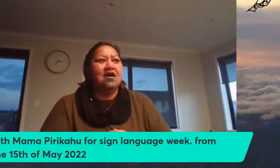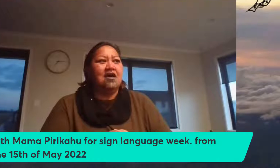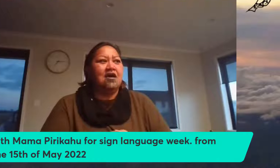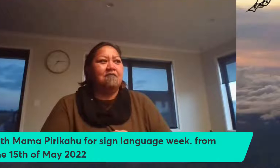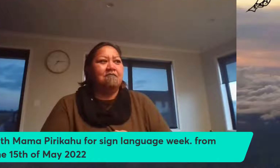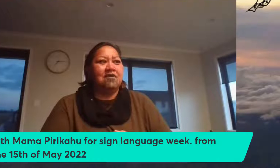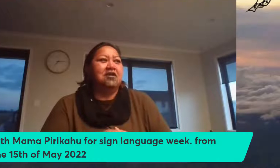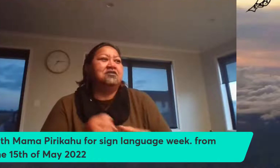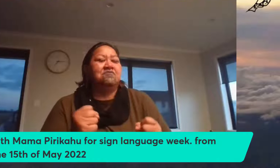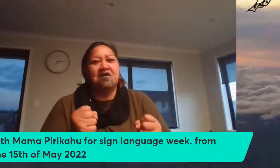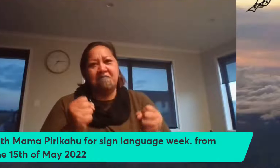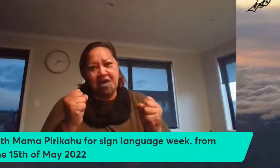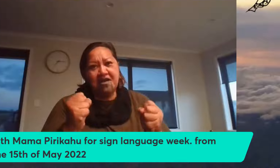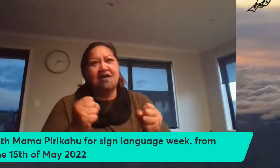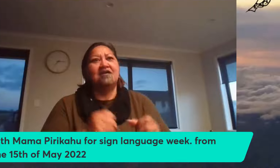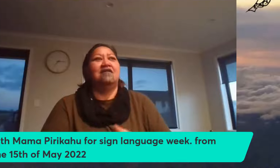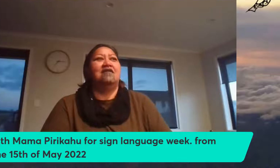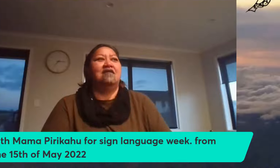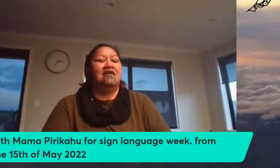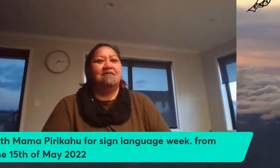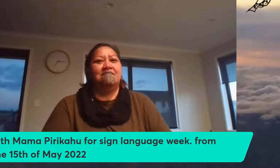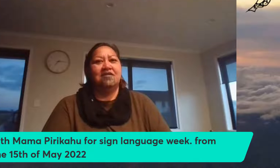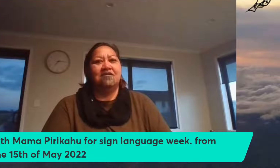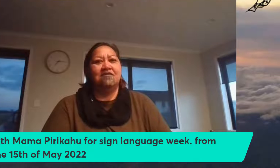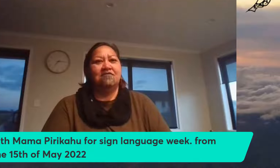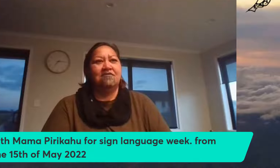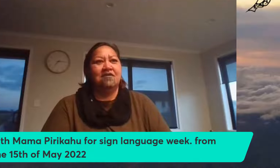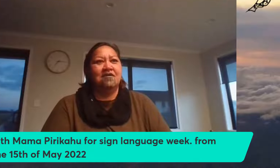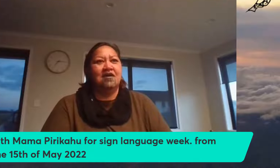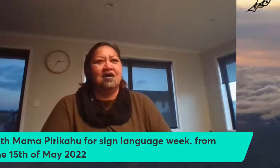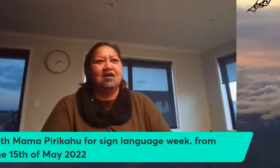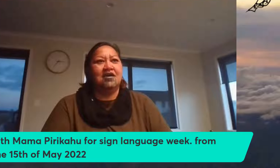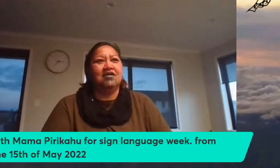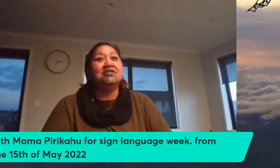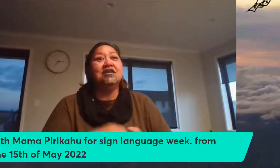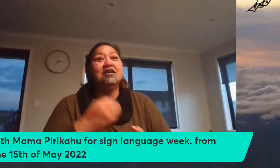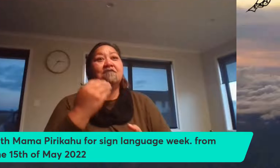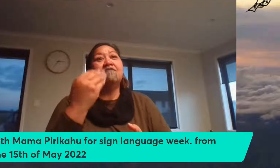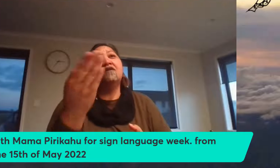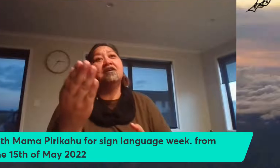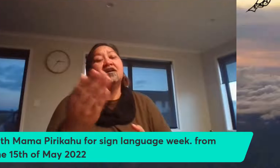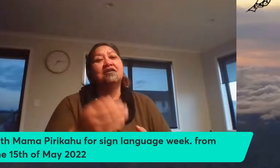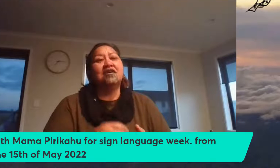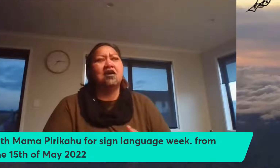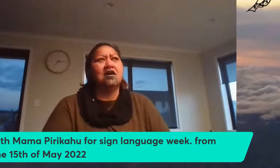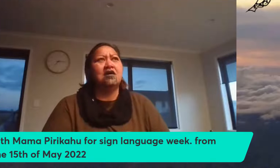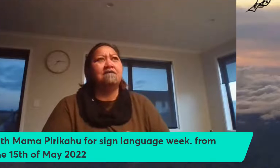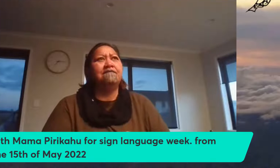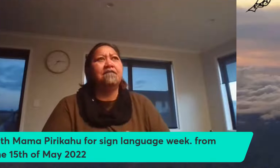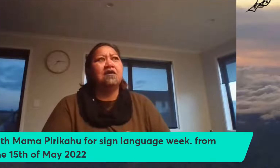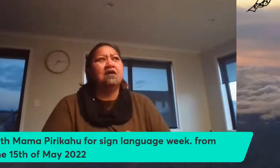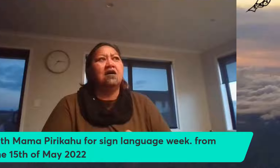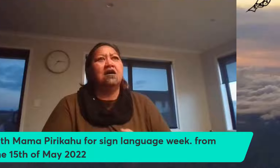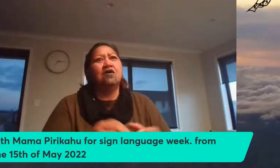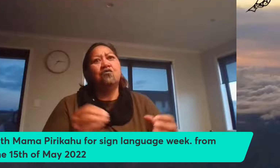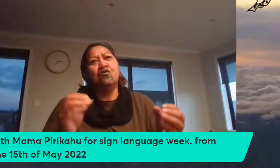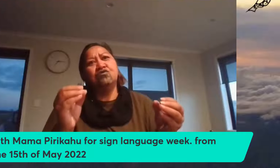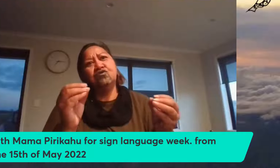Heoi, kei te wakamana mātou. I tēnei whainga kia